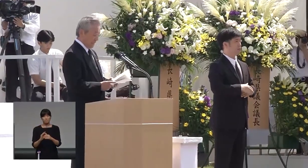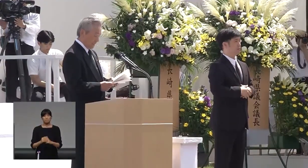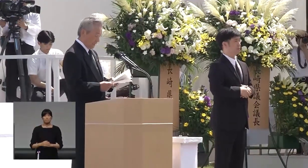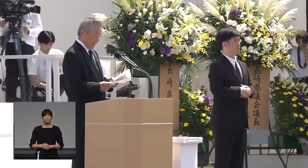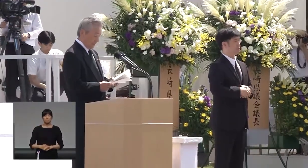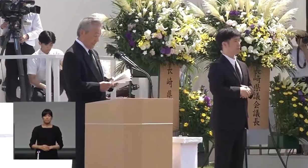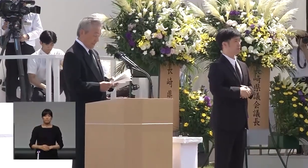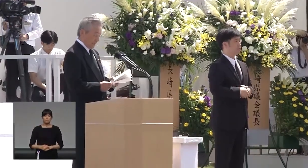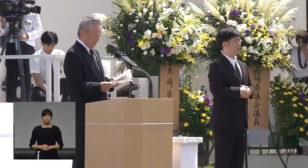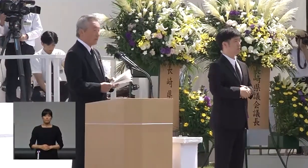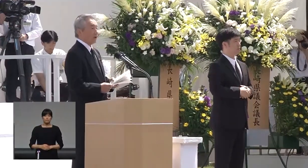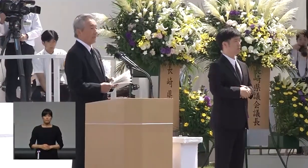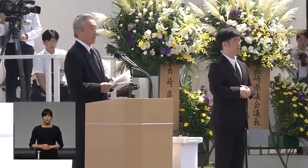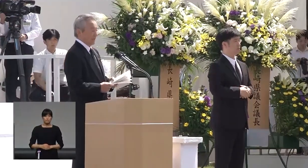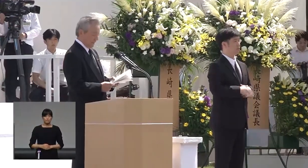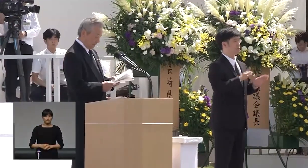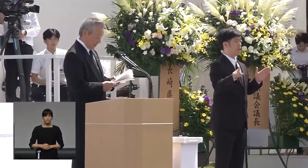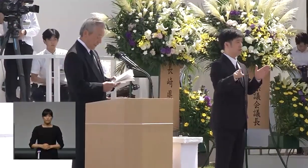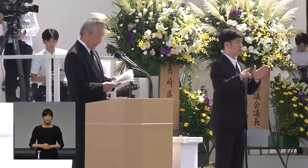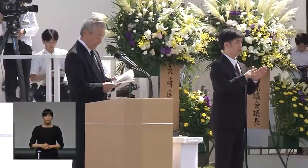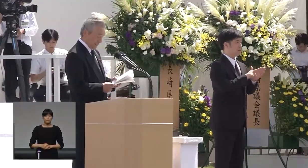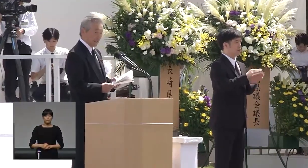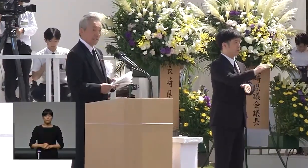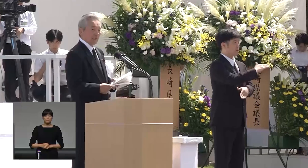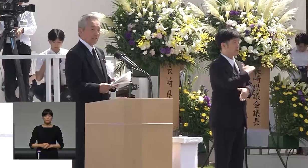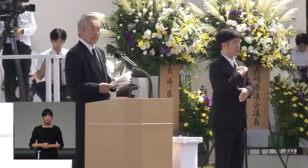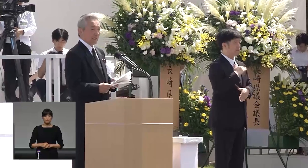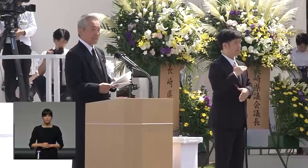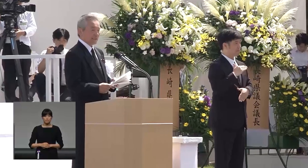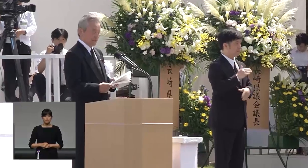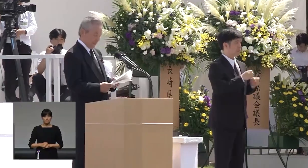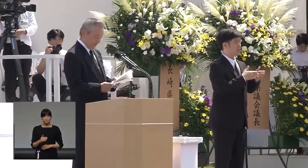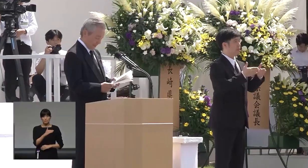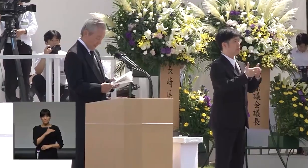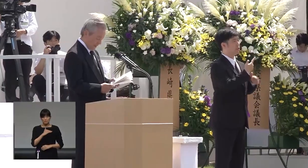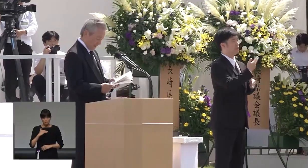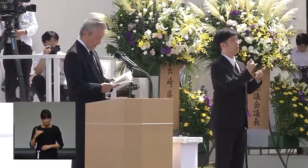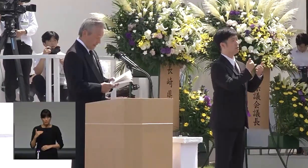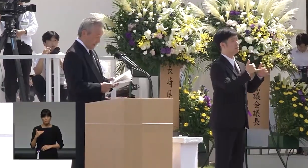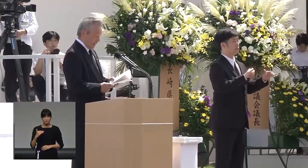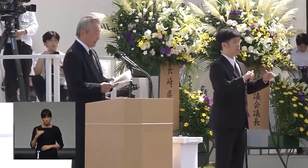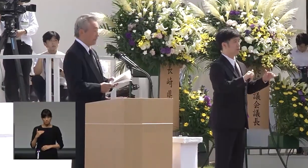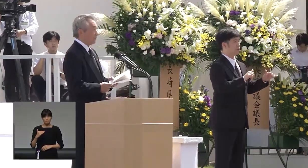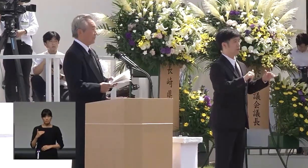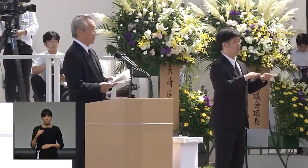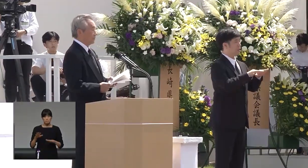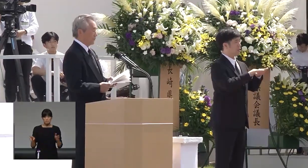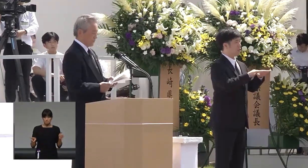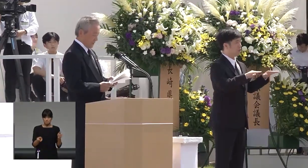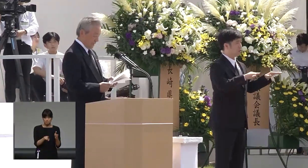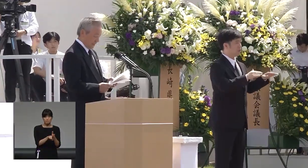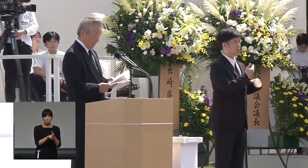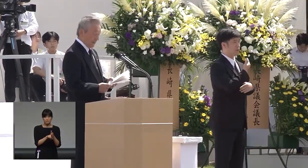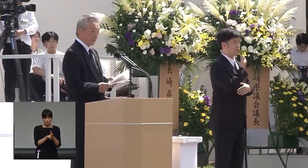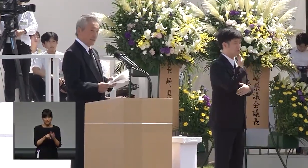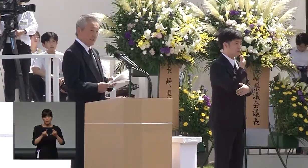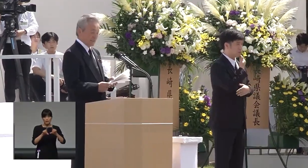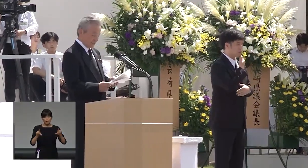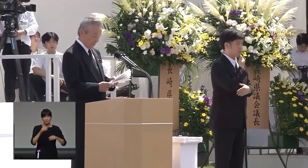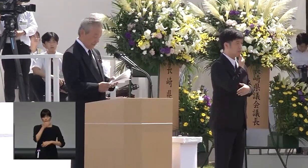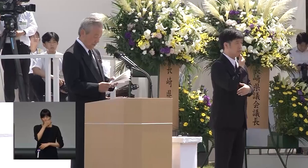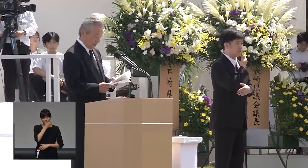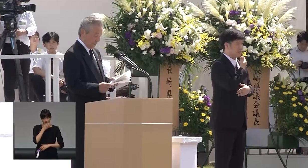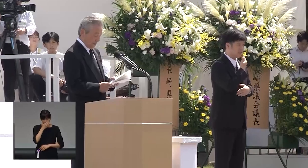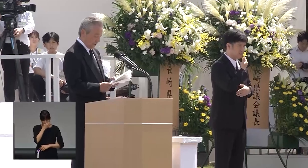いますこれまで私たち長崎市民は平和の尊さ